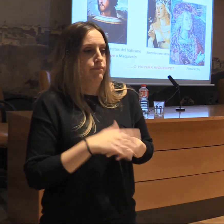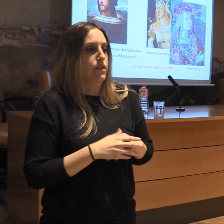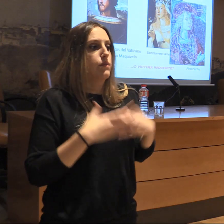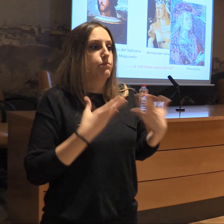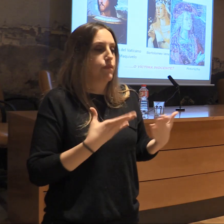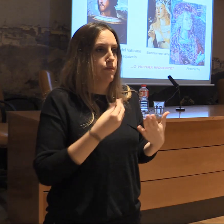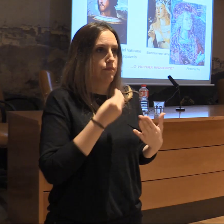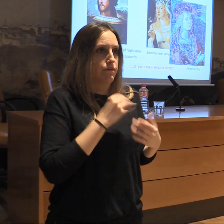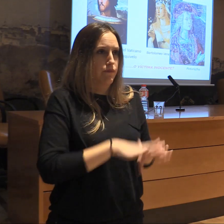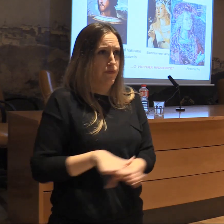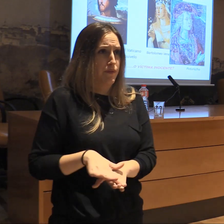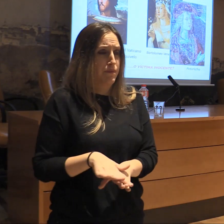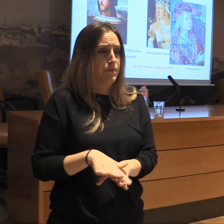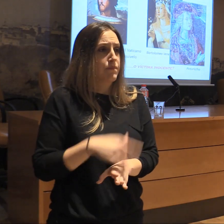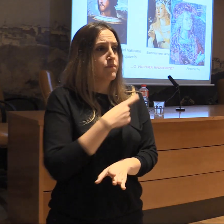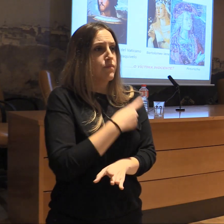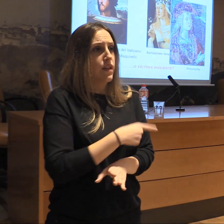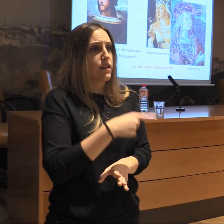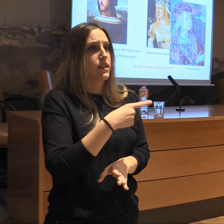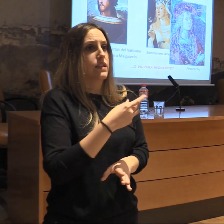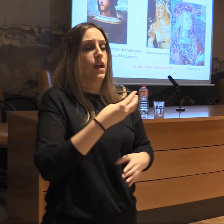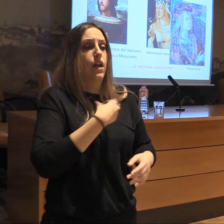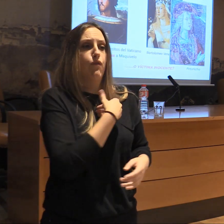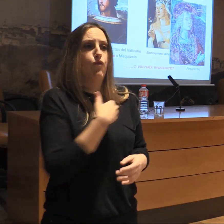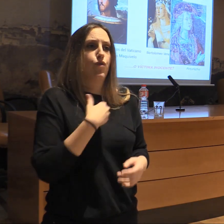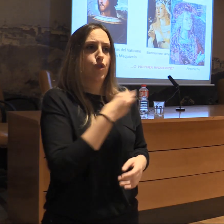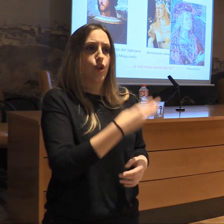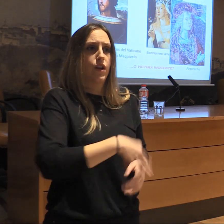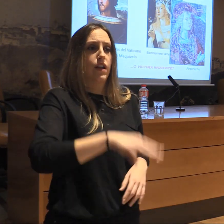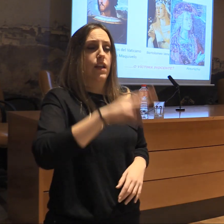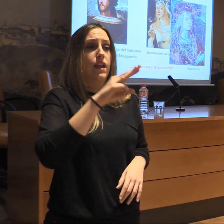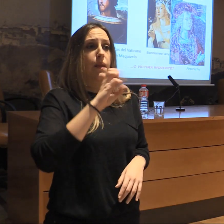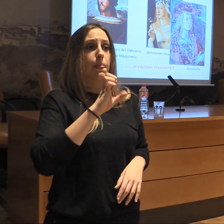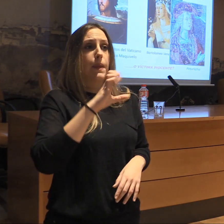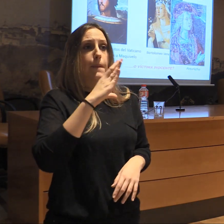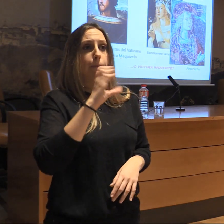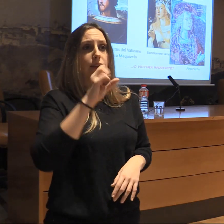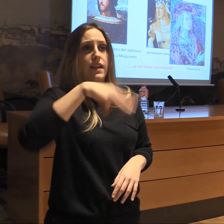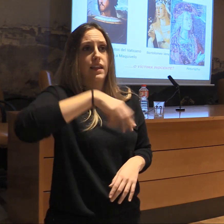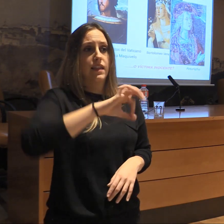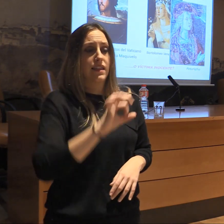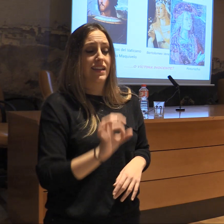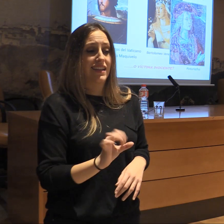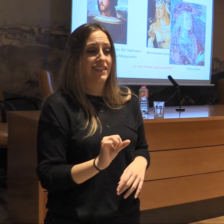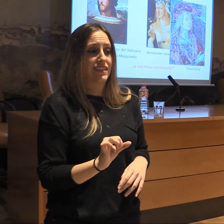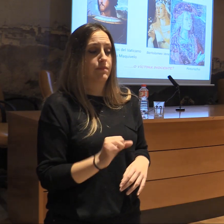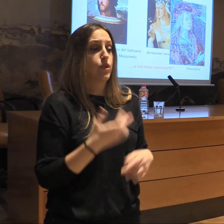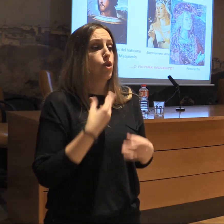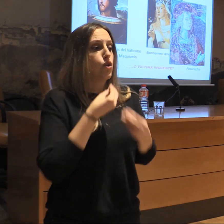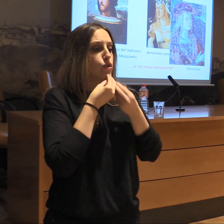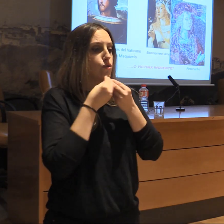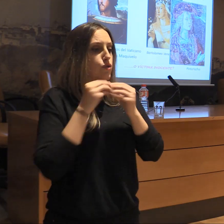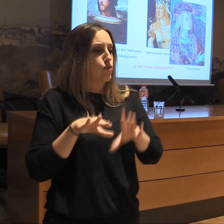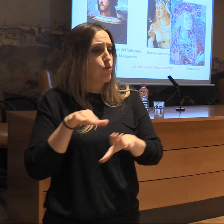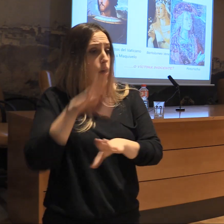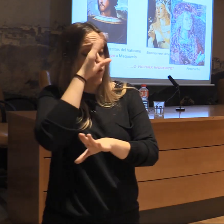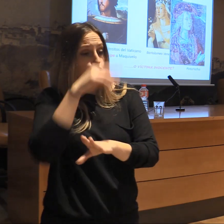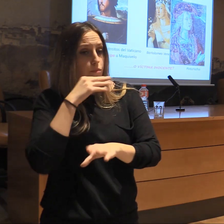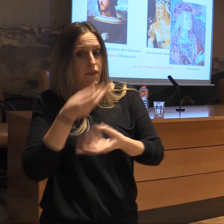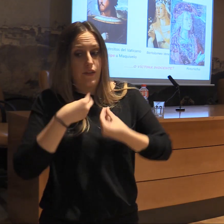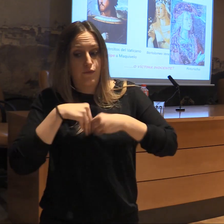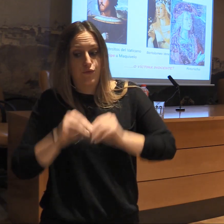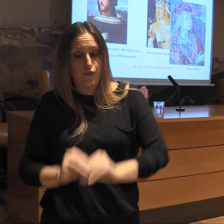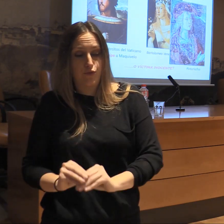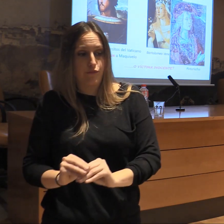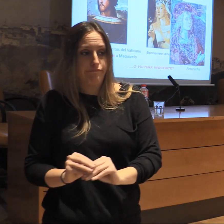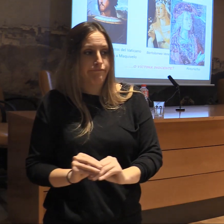terminó siendo mecenas de los artistas, sustituyó a su padre al frente de los negocios del